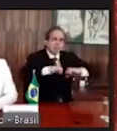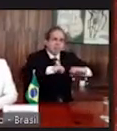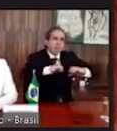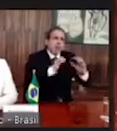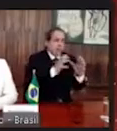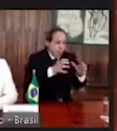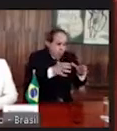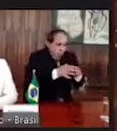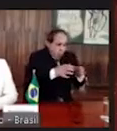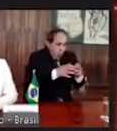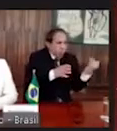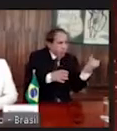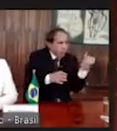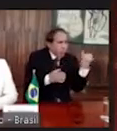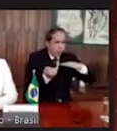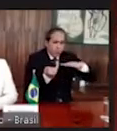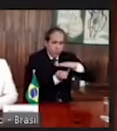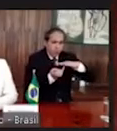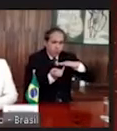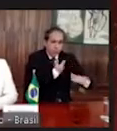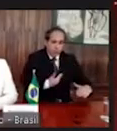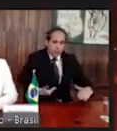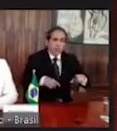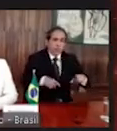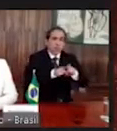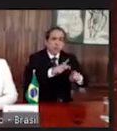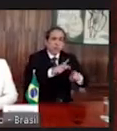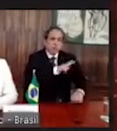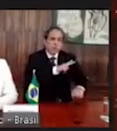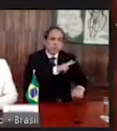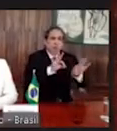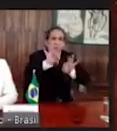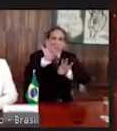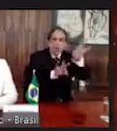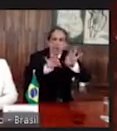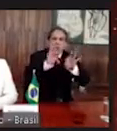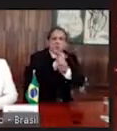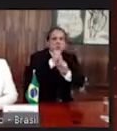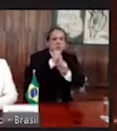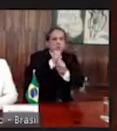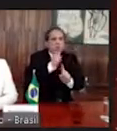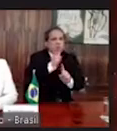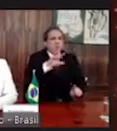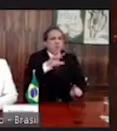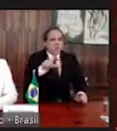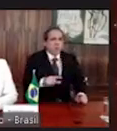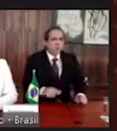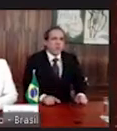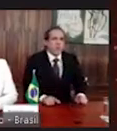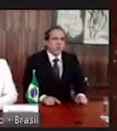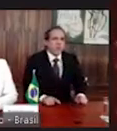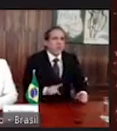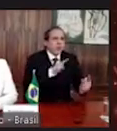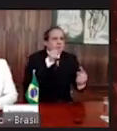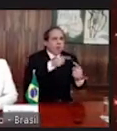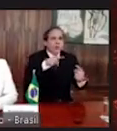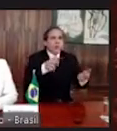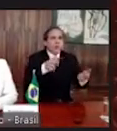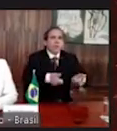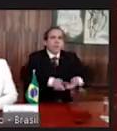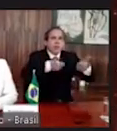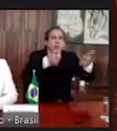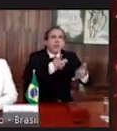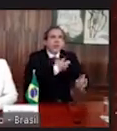possibilitaram mobilizar um grupo importante de instituições públicas, privadas e organizações da